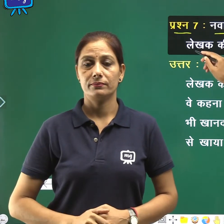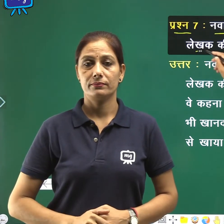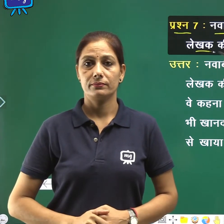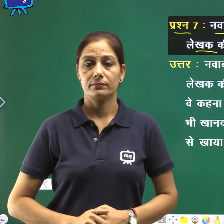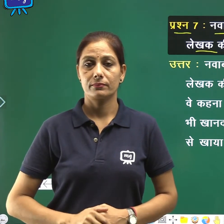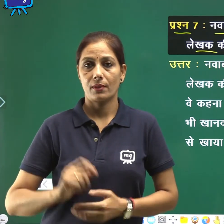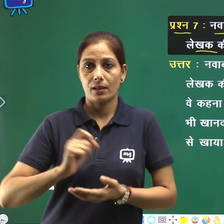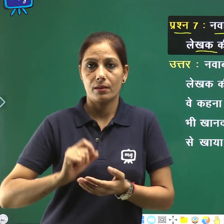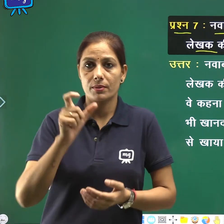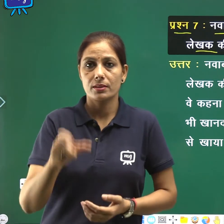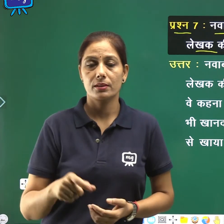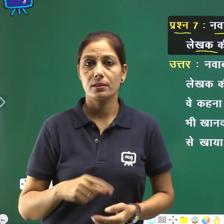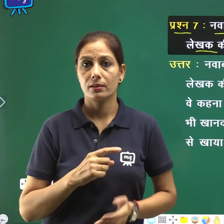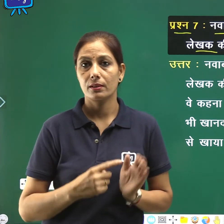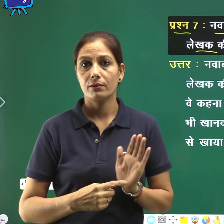लेखक की तरफ